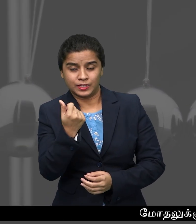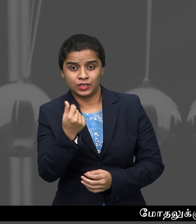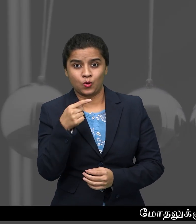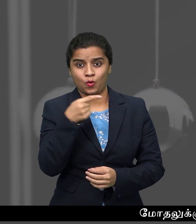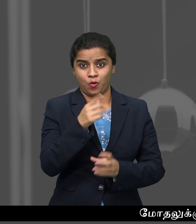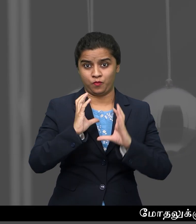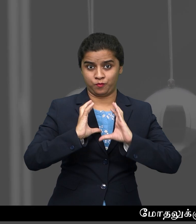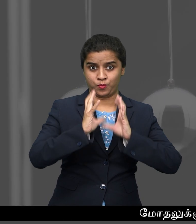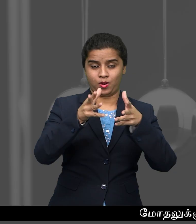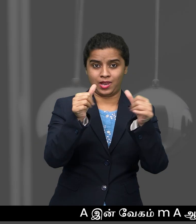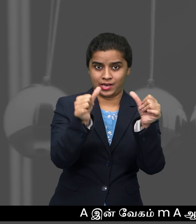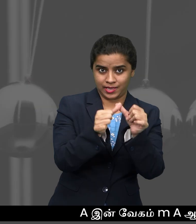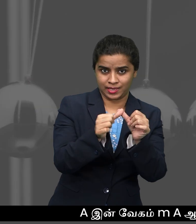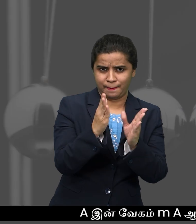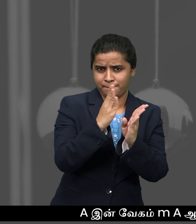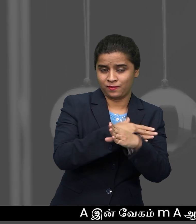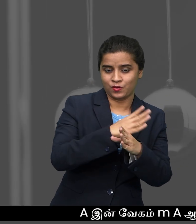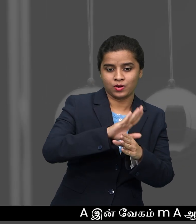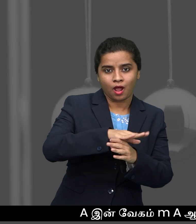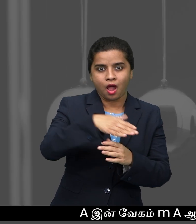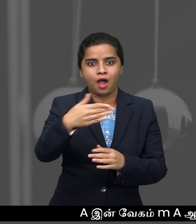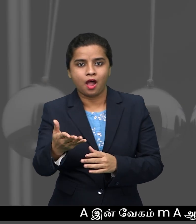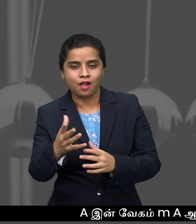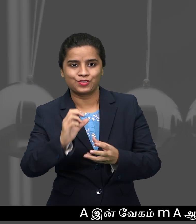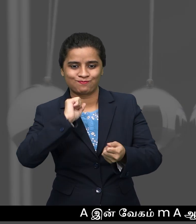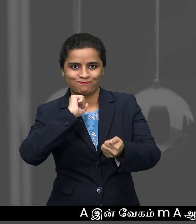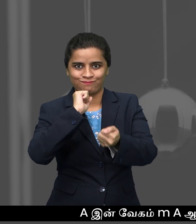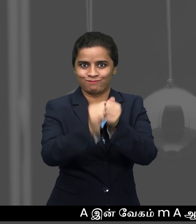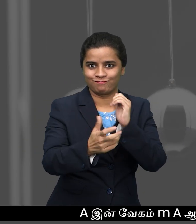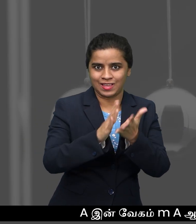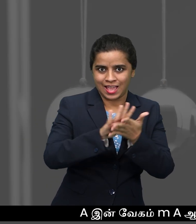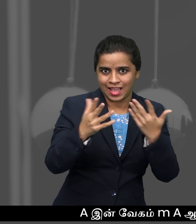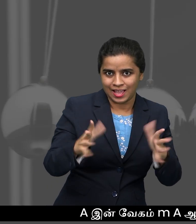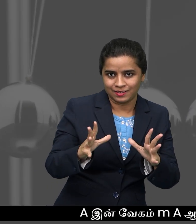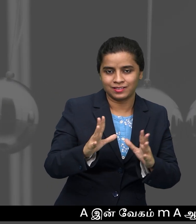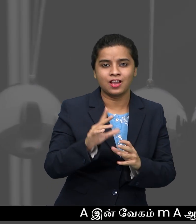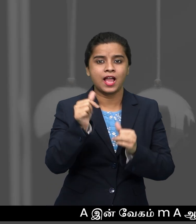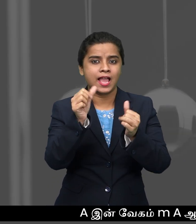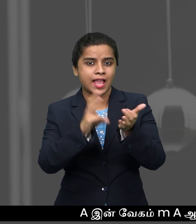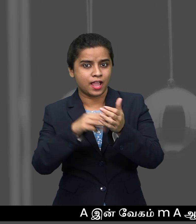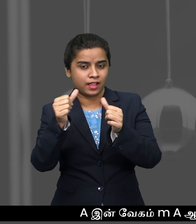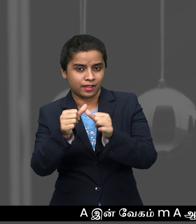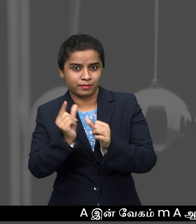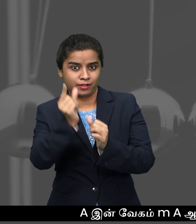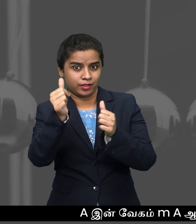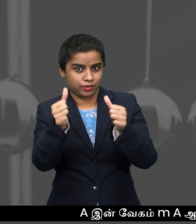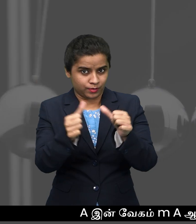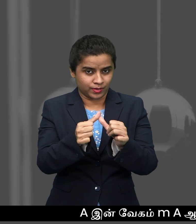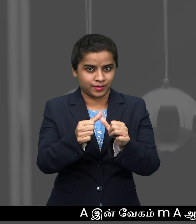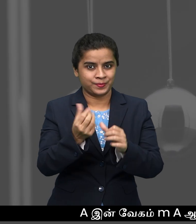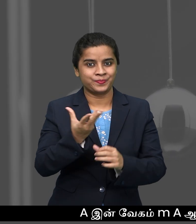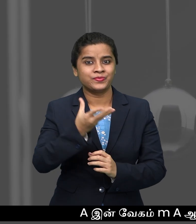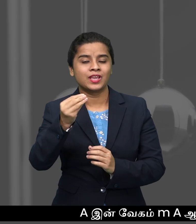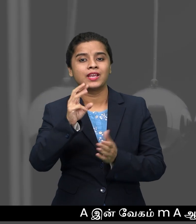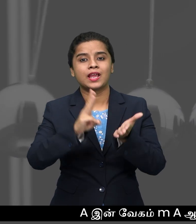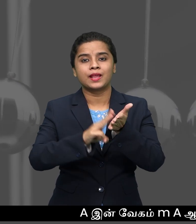மோதலுக்கு முன்னும் பின்னும் பந்து ஏவின் வேகம் m கீழ் இலக்க a ஆகும். u கீழ் இலக்க a மற்றும் m